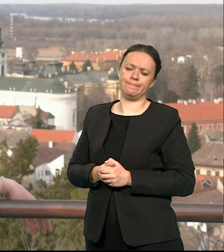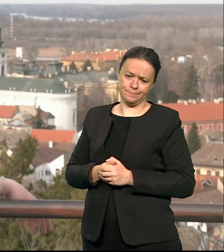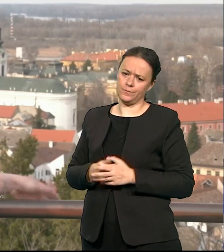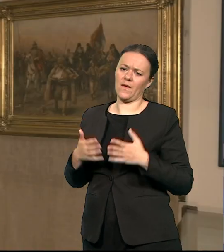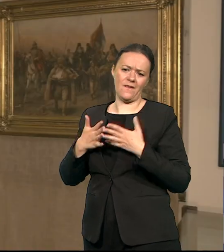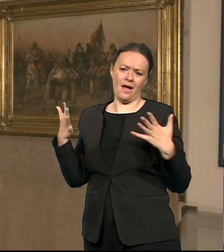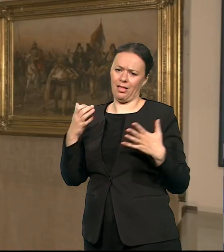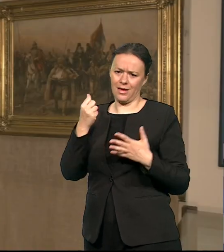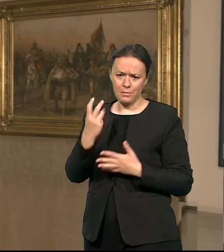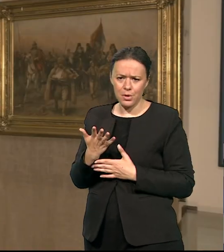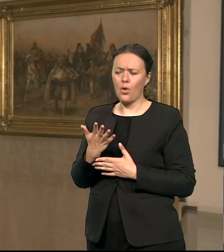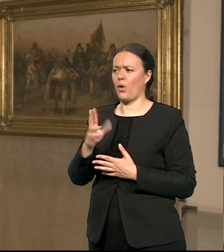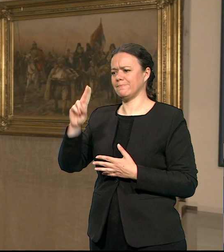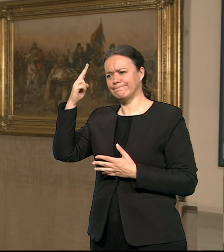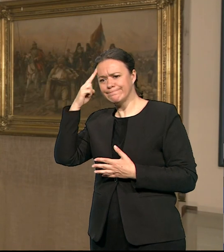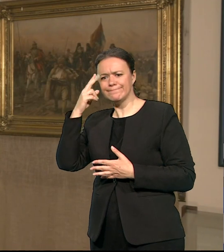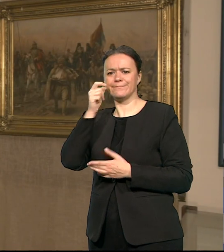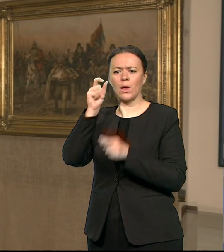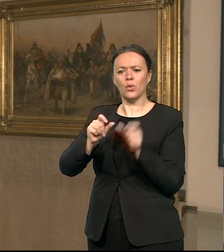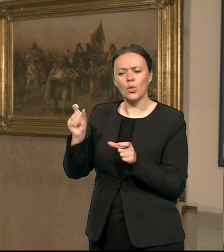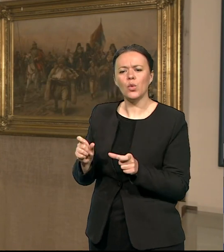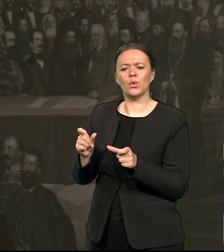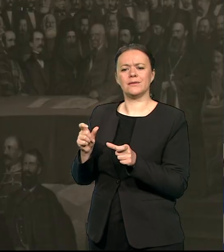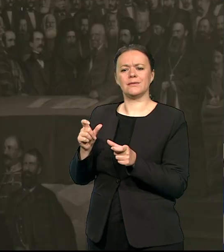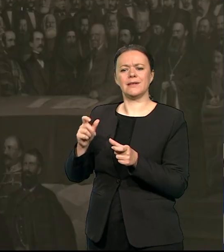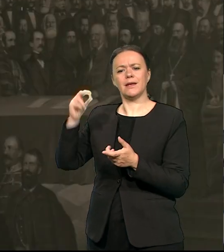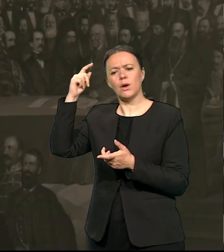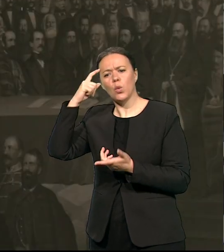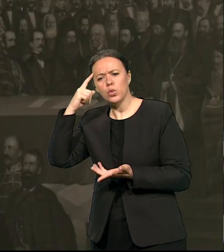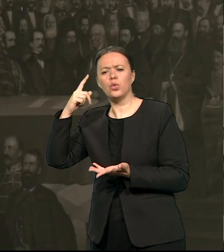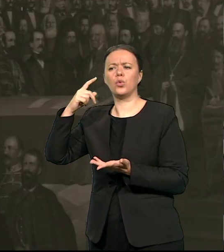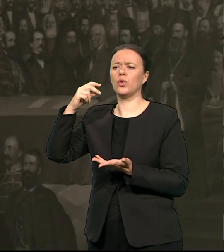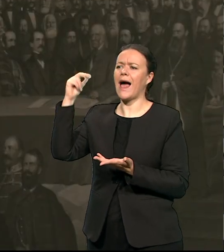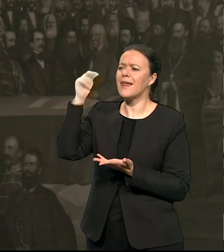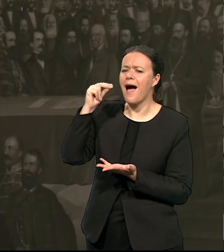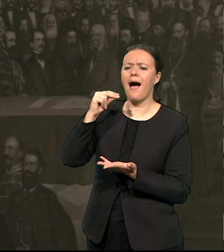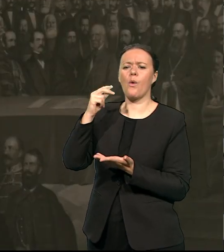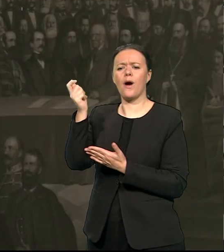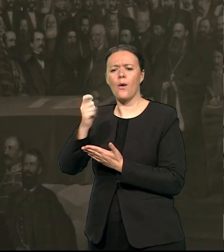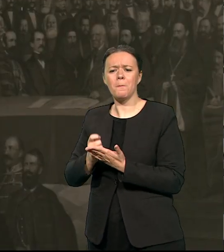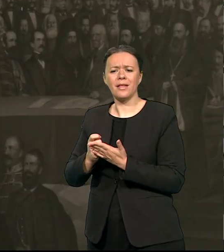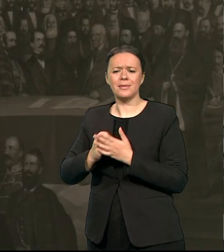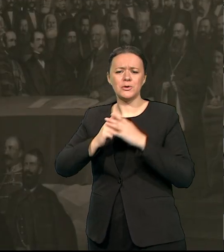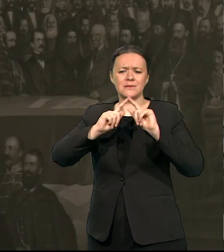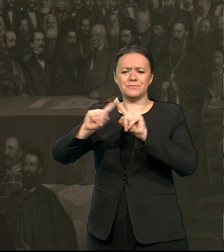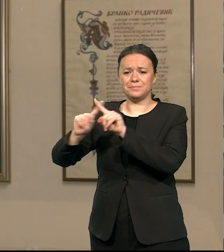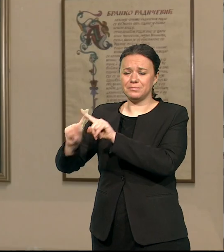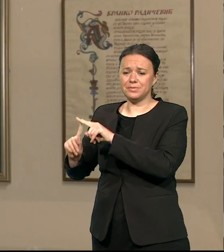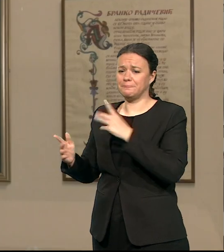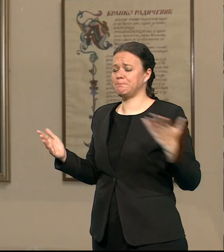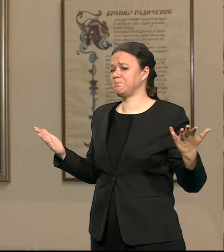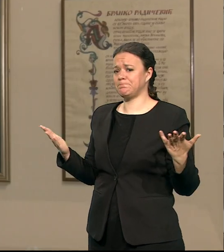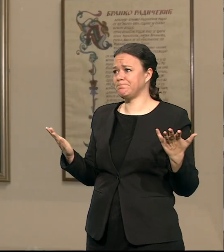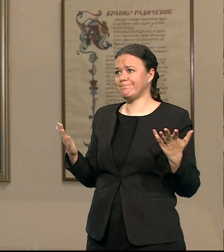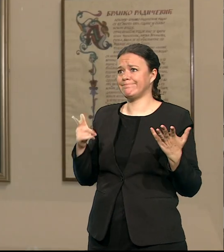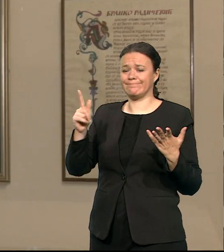i poznatih ličnosti iz sfere i kulture i nauke, umetnosti. Možda pre svega da pomenem mnogobrojne